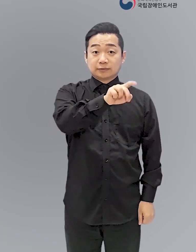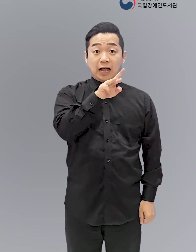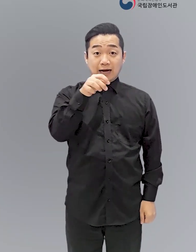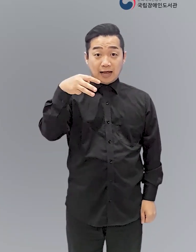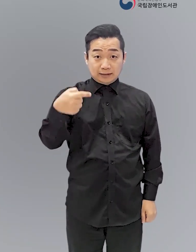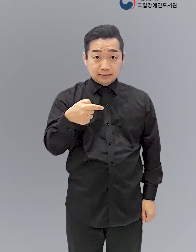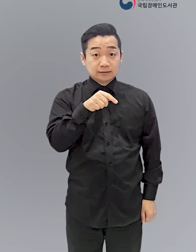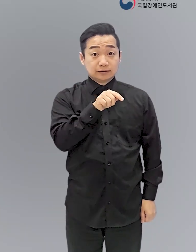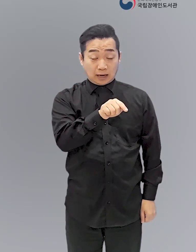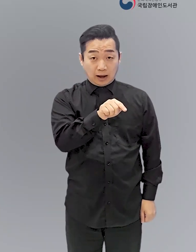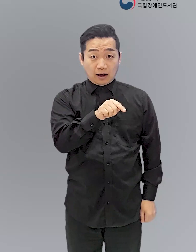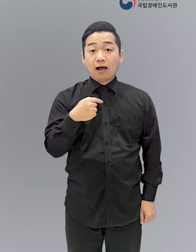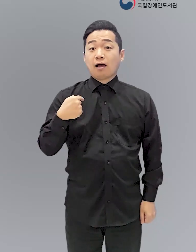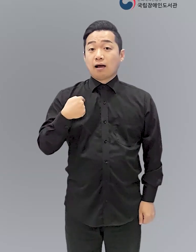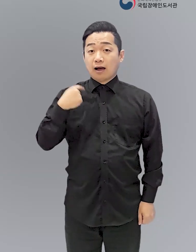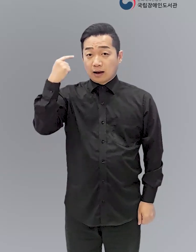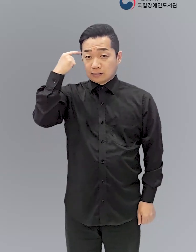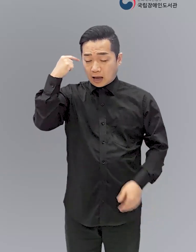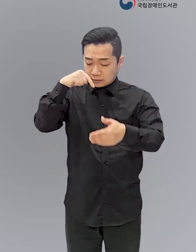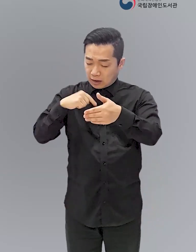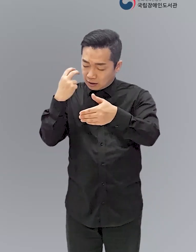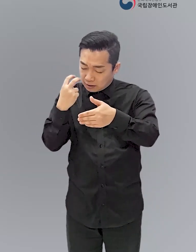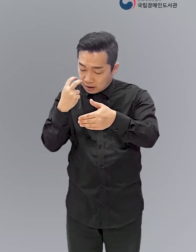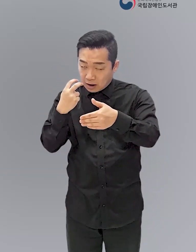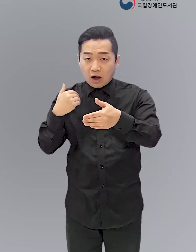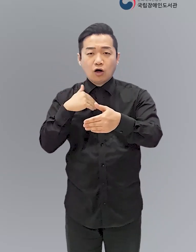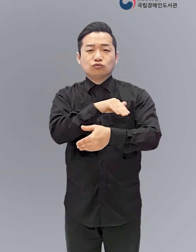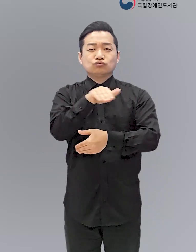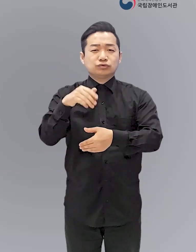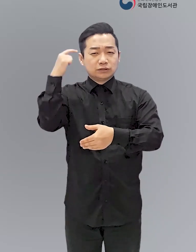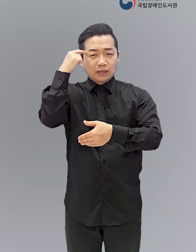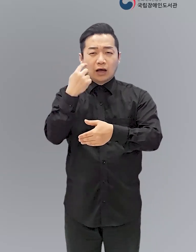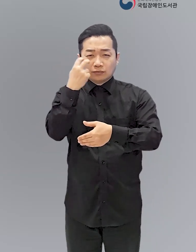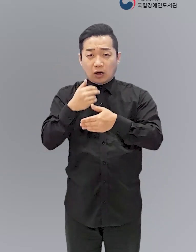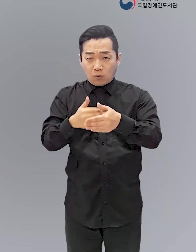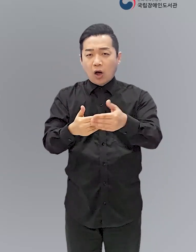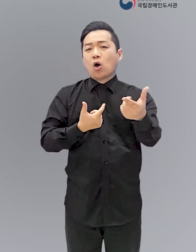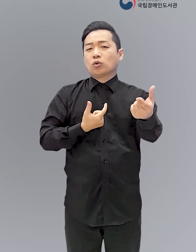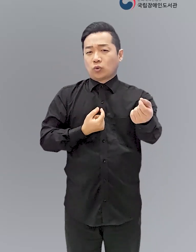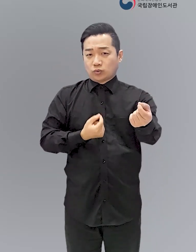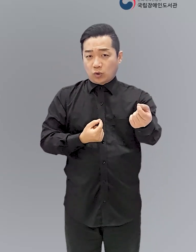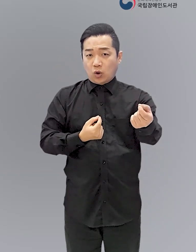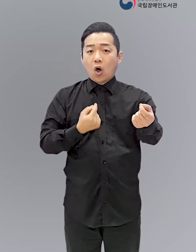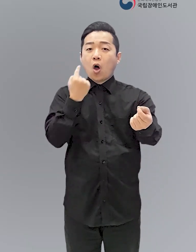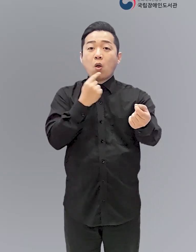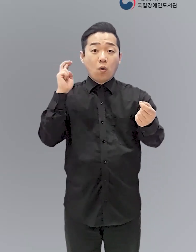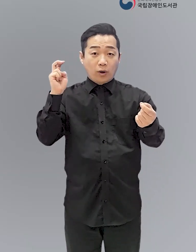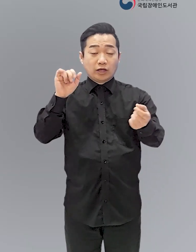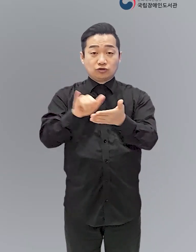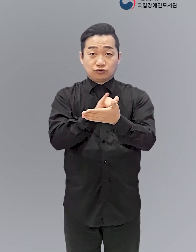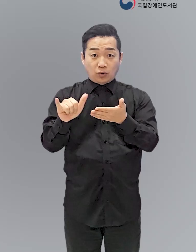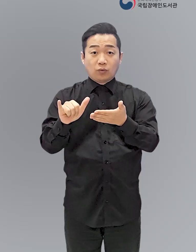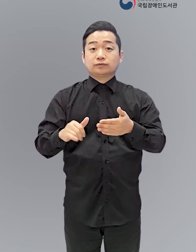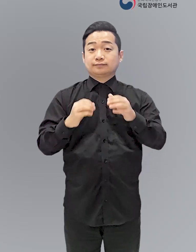카레르가 자신의 의식을 탐구하는 과정은 우리의 의식을 탐구하는 과정과도 같다. 언론사 뉴욕타임스.